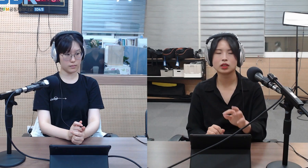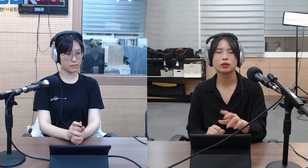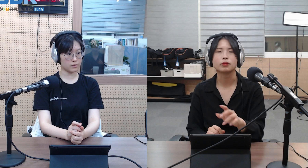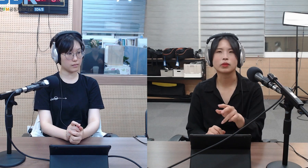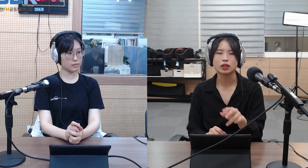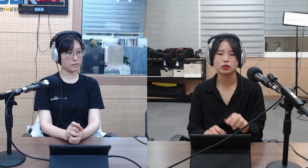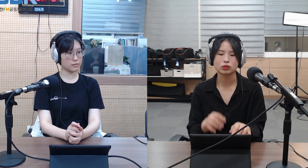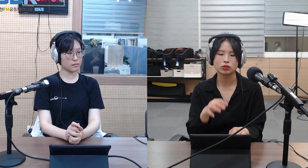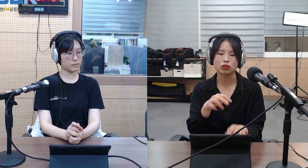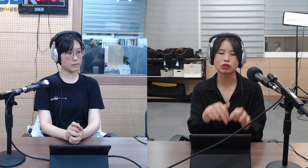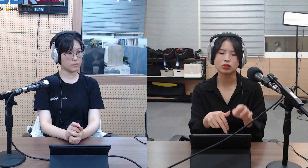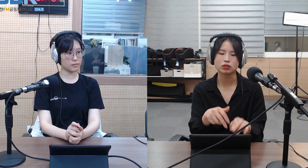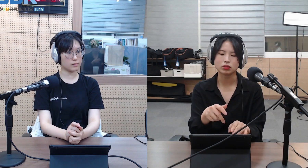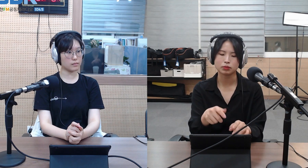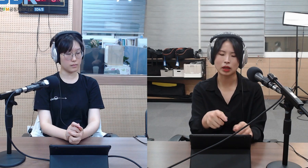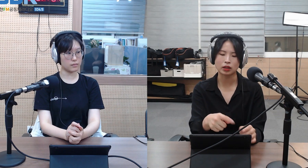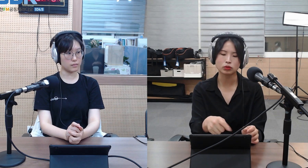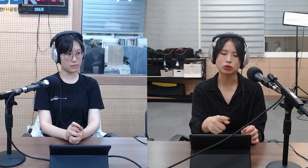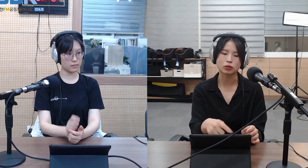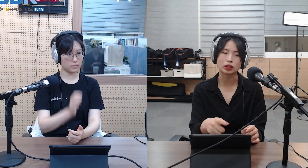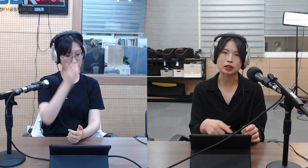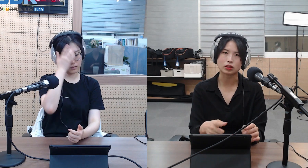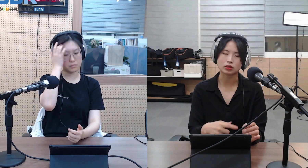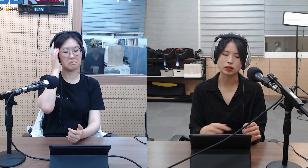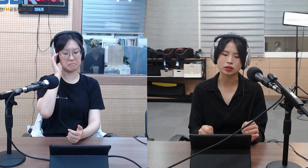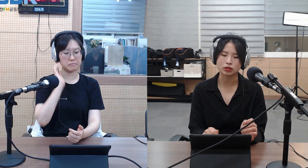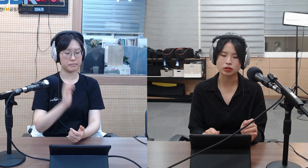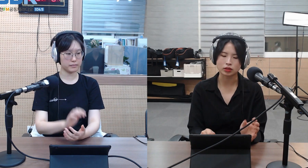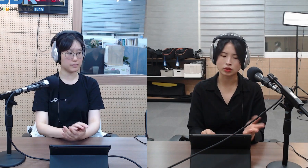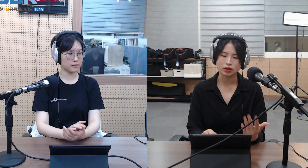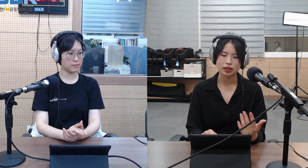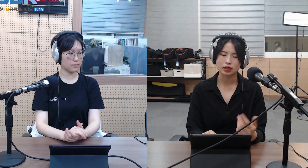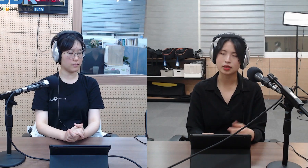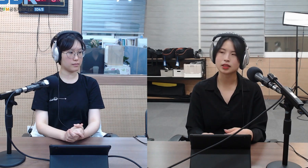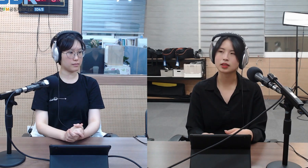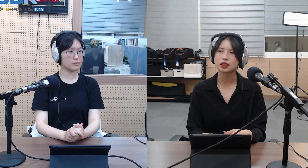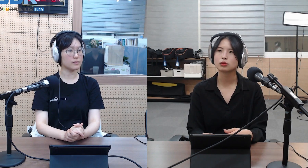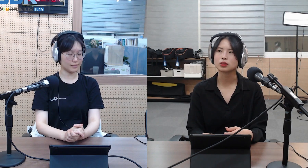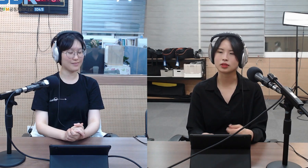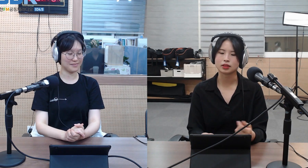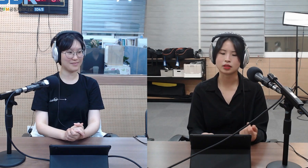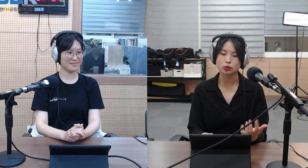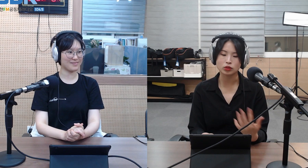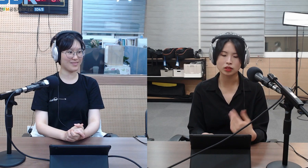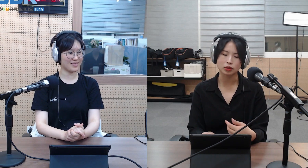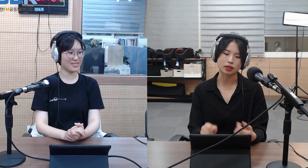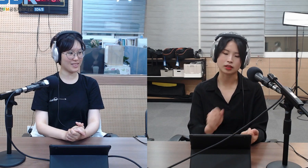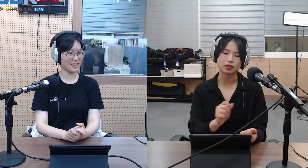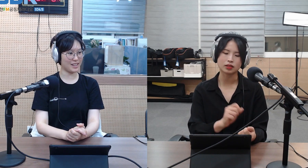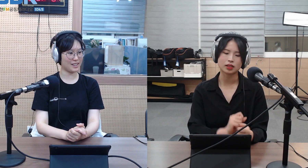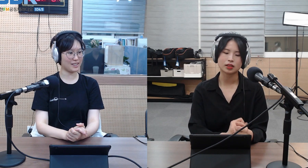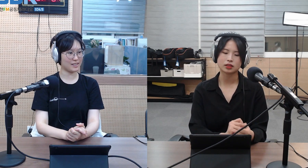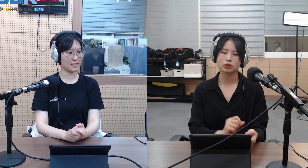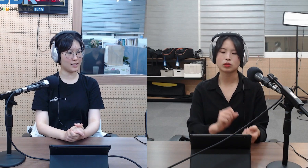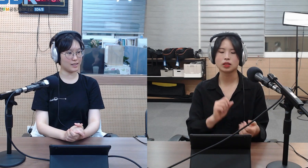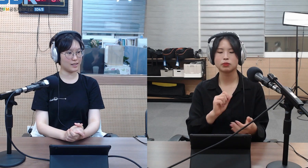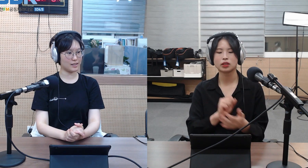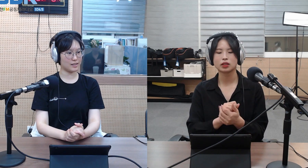여기는 계속 연결 바로 넘어가요. 그래서 긴장을 하고 있어야 돼. 놓치면 안 돼. 네. 그래서